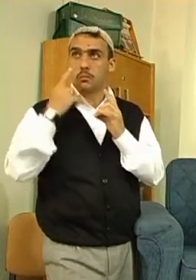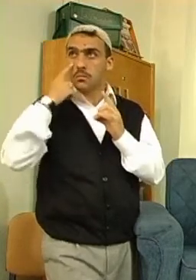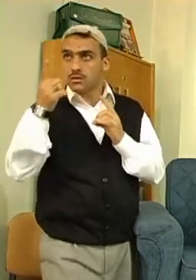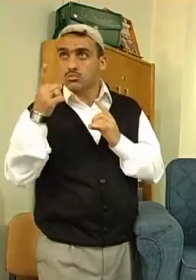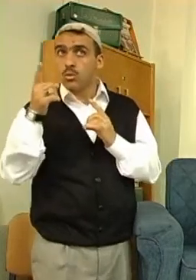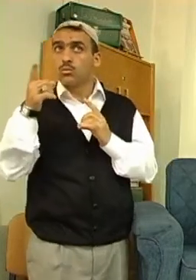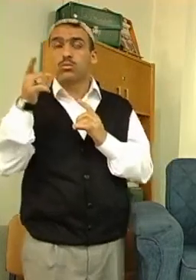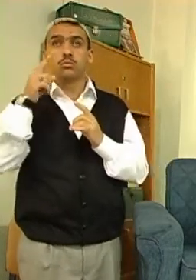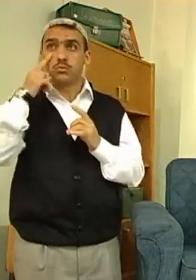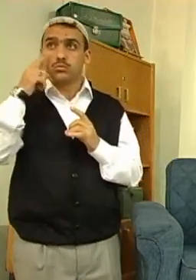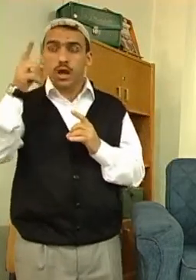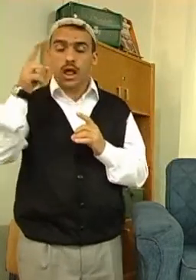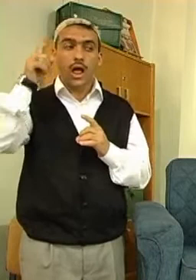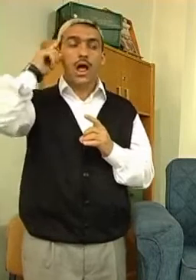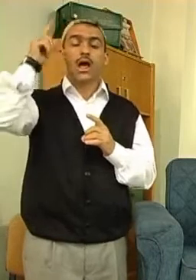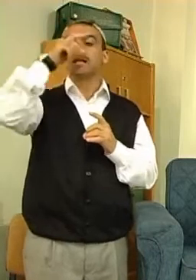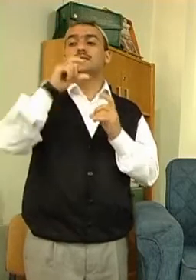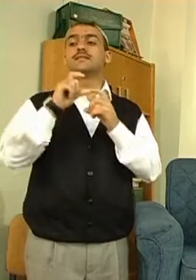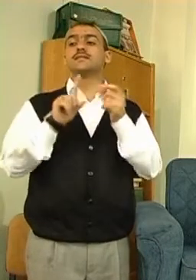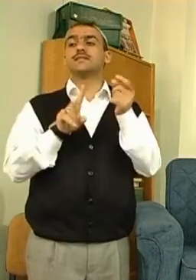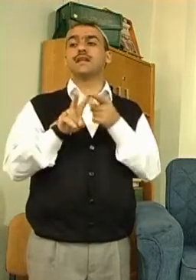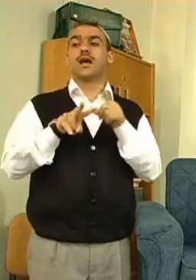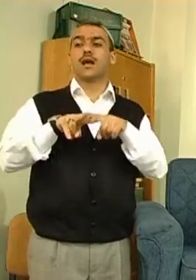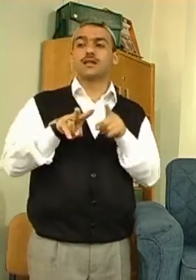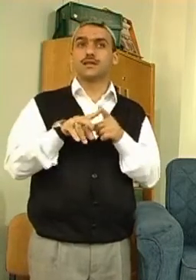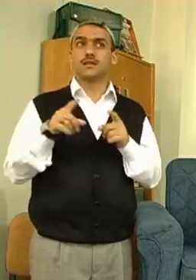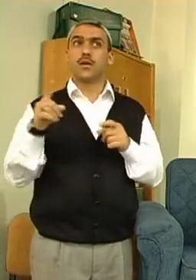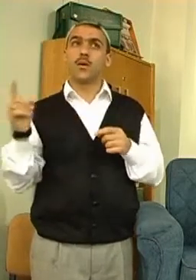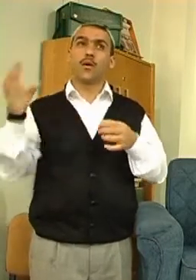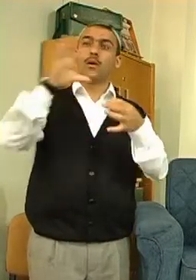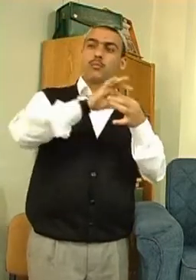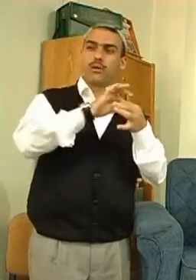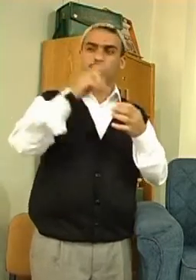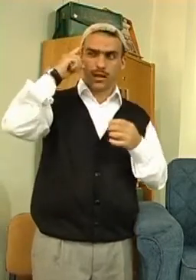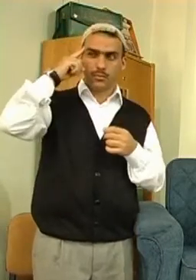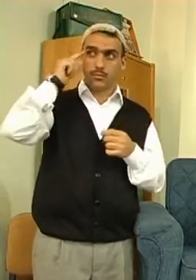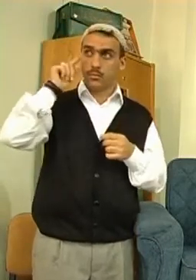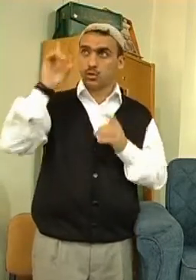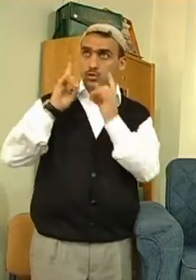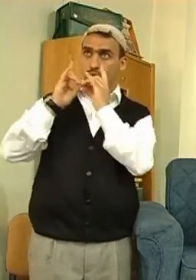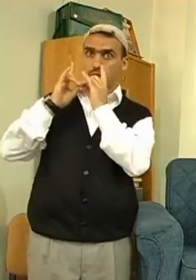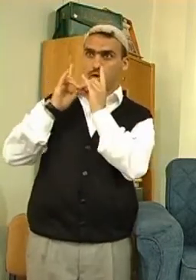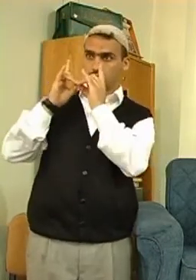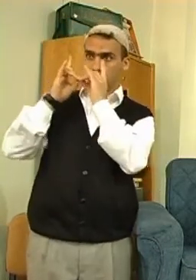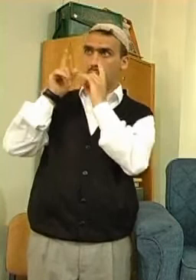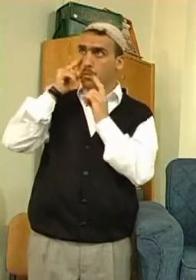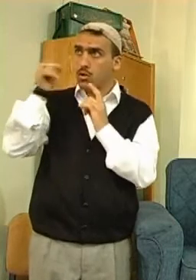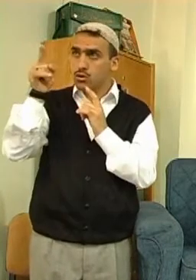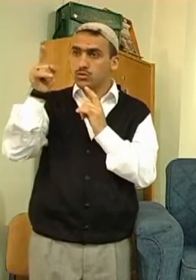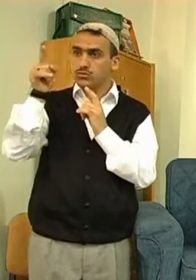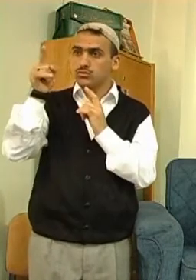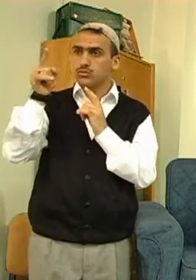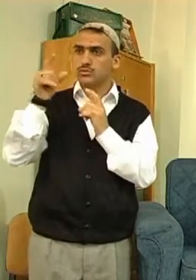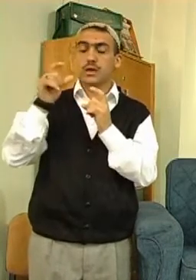eseriyim. Buna da intisap deniyor. Kendini nispet ediyor. O nispet ederse intisap oluyor, biz nispet edersek nispet